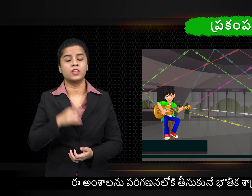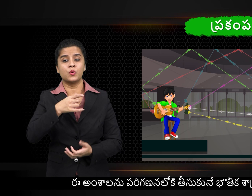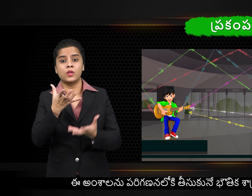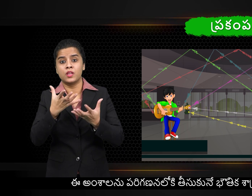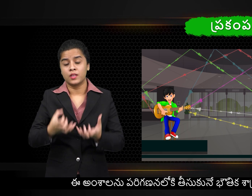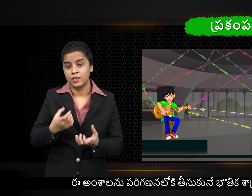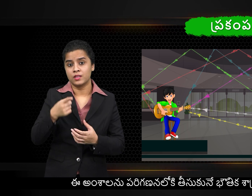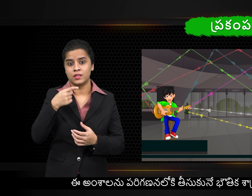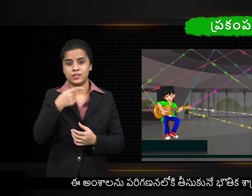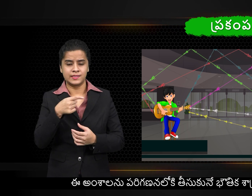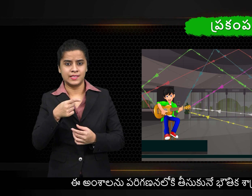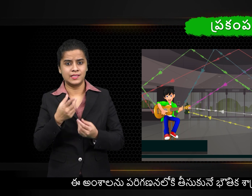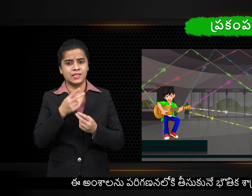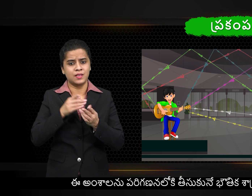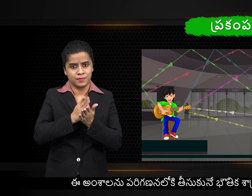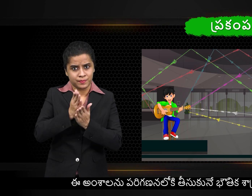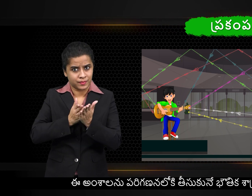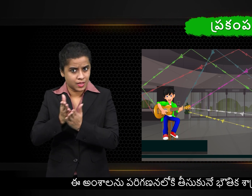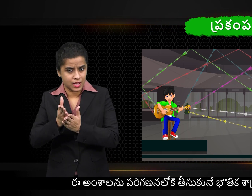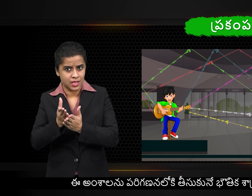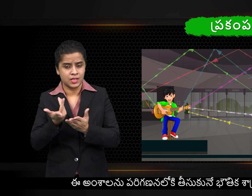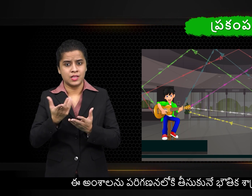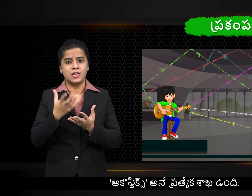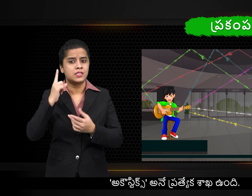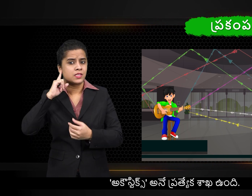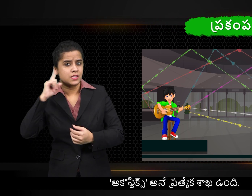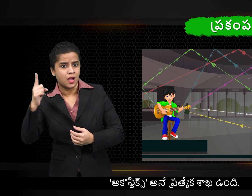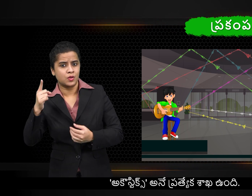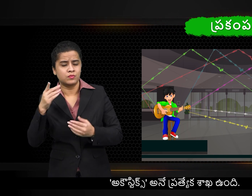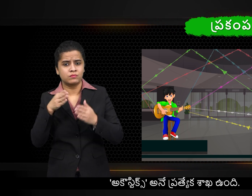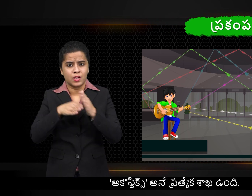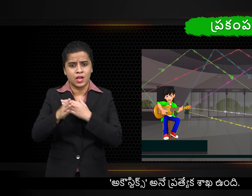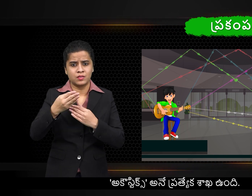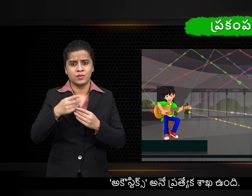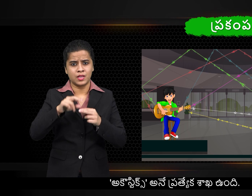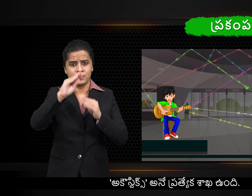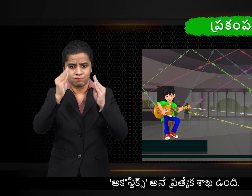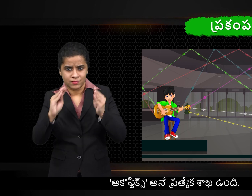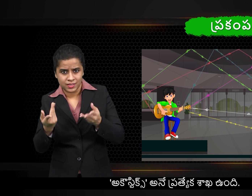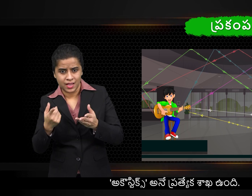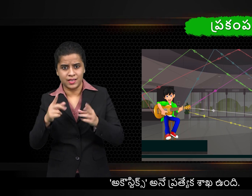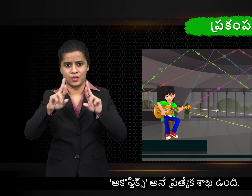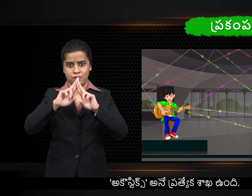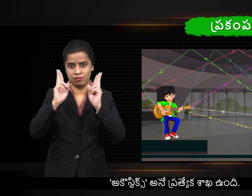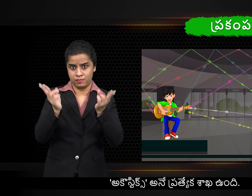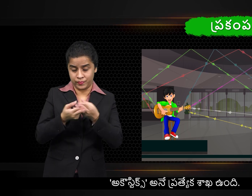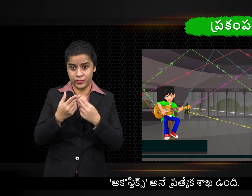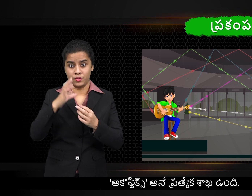అంశాలను పరిగణలోకి తీసుకునే భౌతిక శాస్త్రంలో అకౌస్టిక్స్ అనే ప్రత్యేక శాఖ